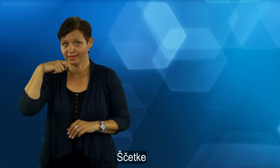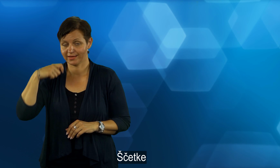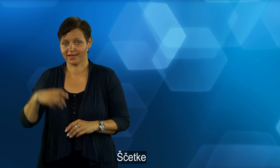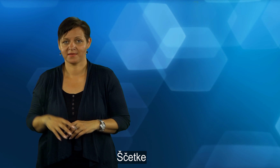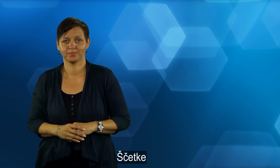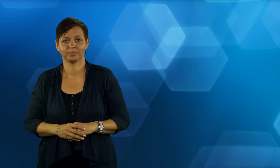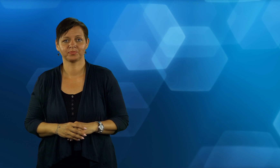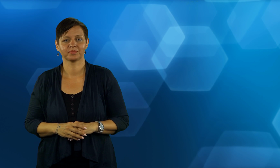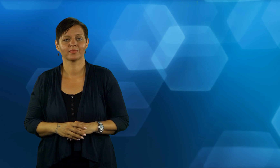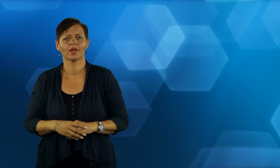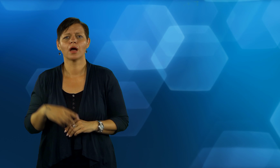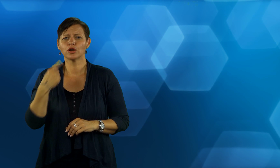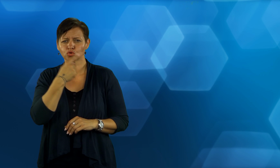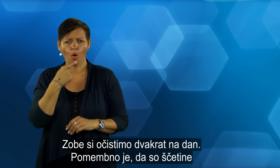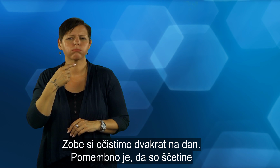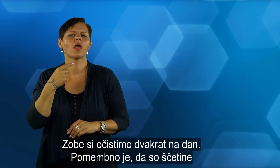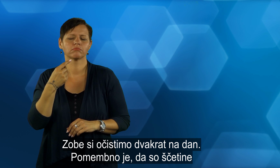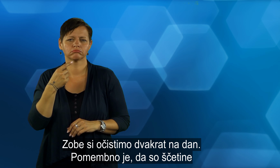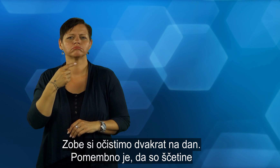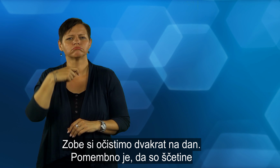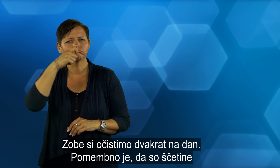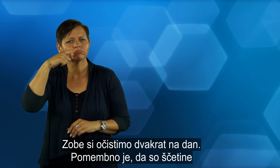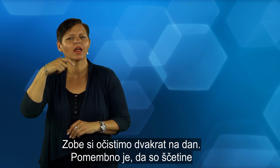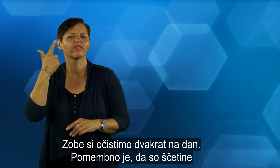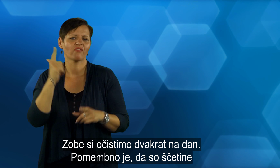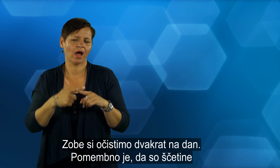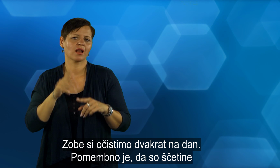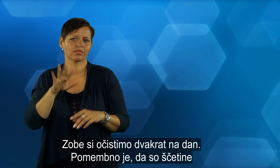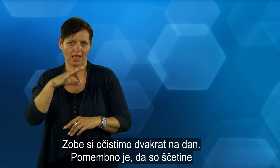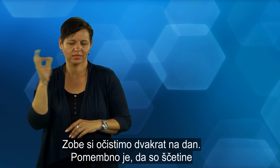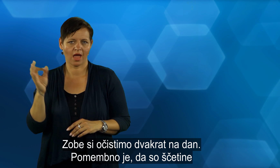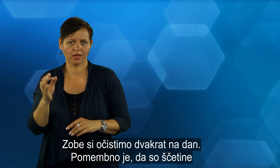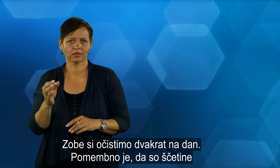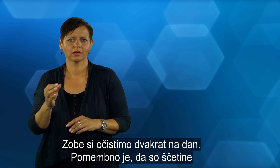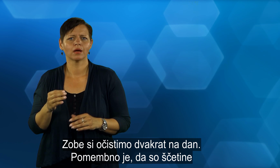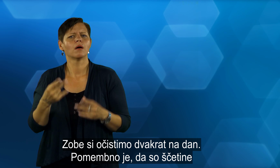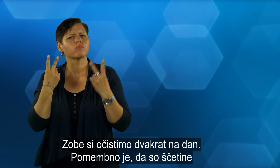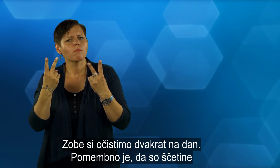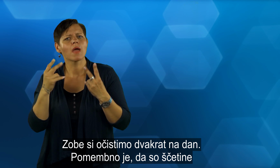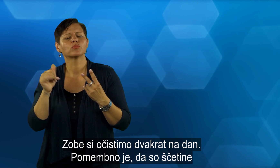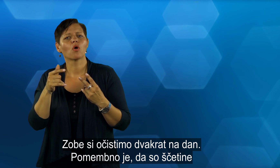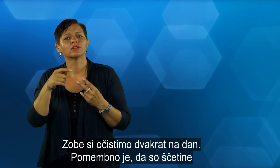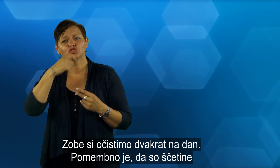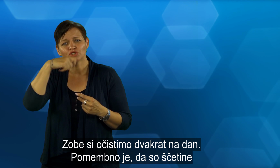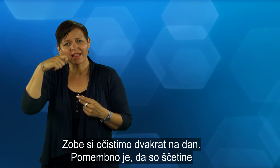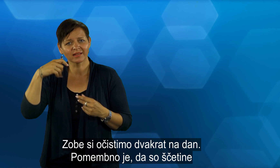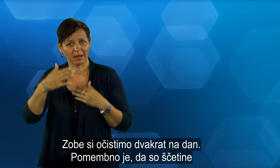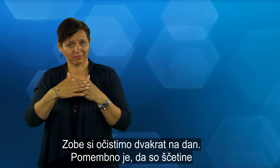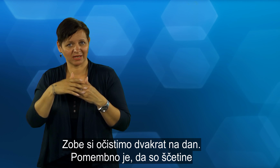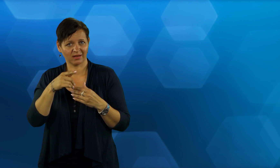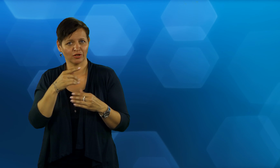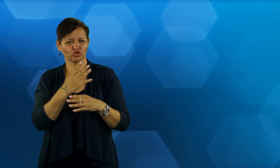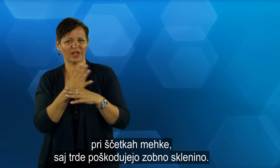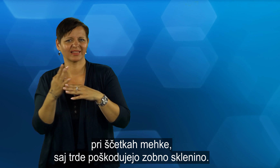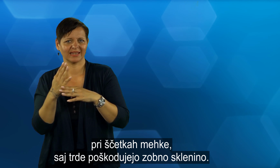Ščetke. Zobe si očistimo 2-krat na dan. Pomembno je, da so ščetine pri ščetkah